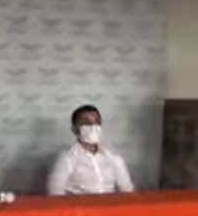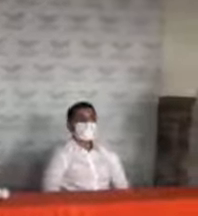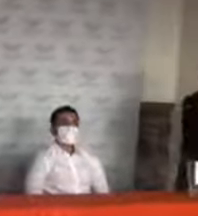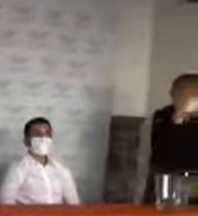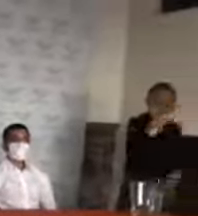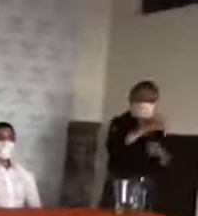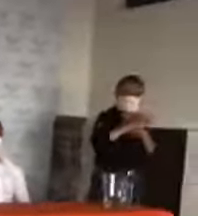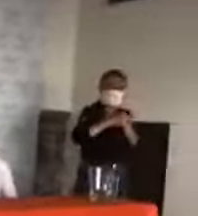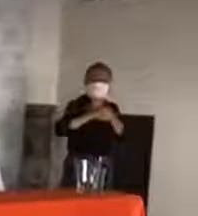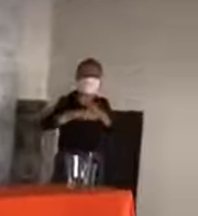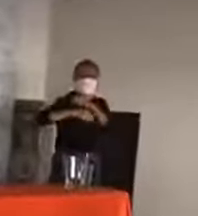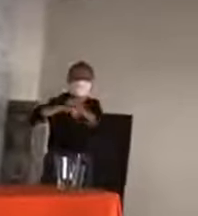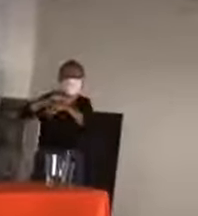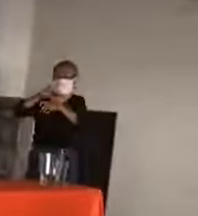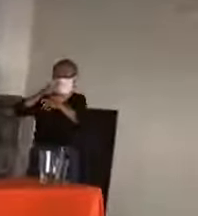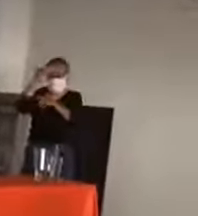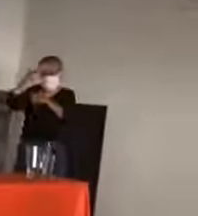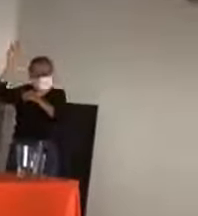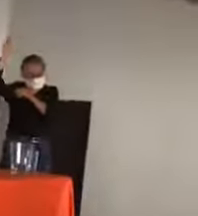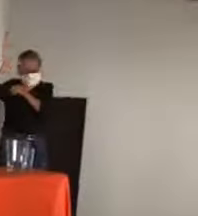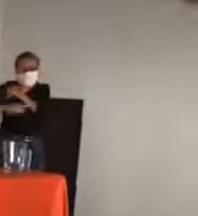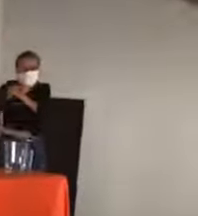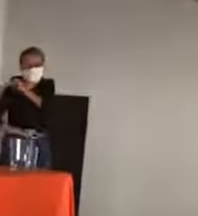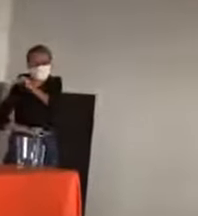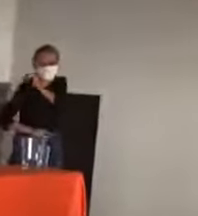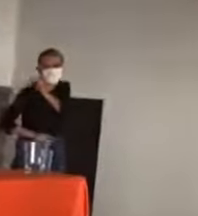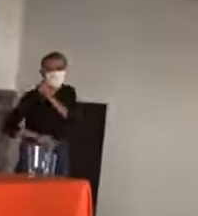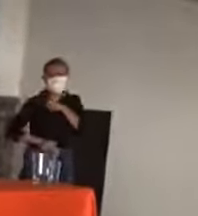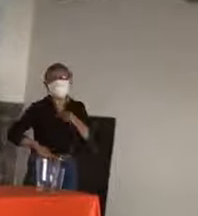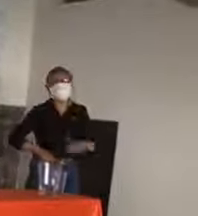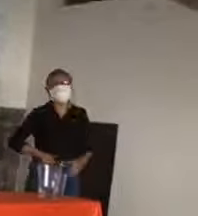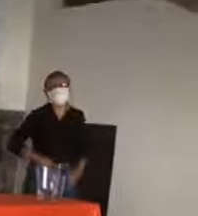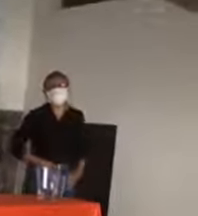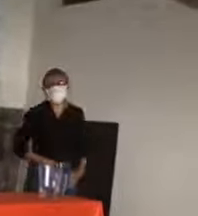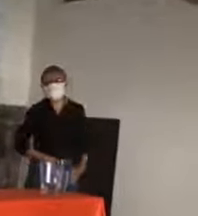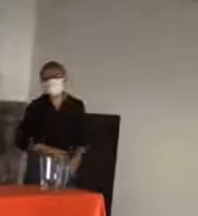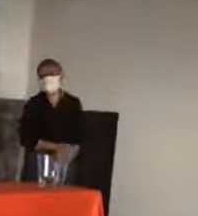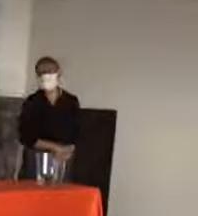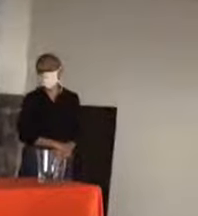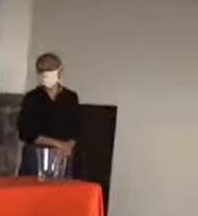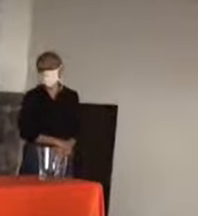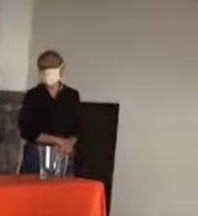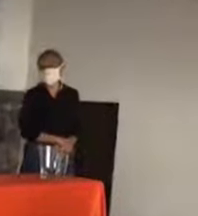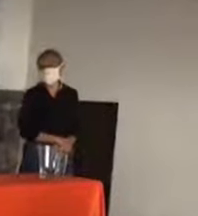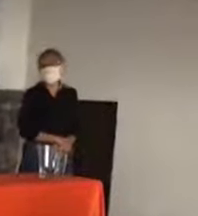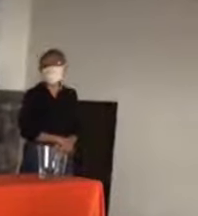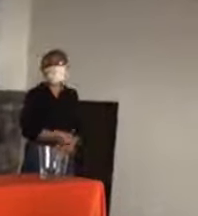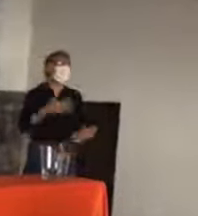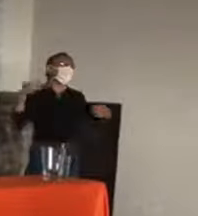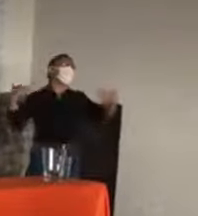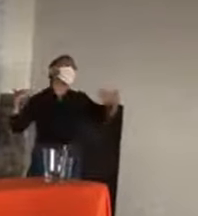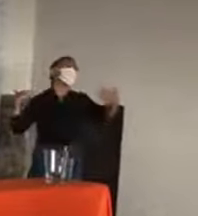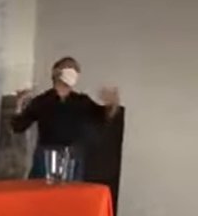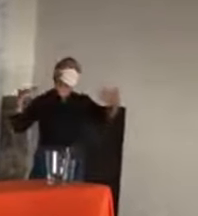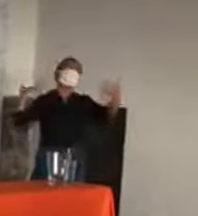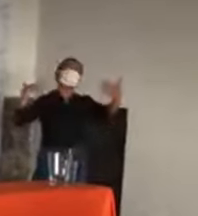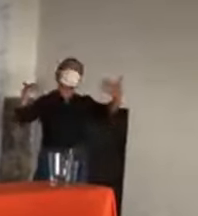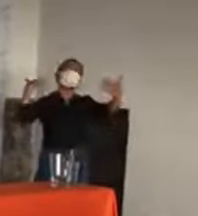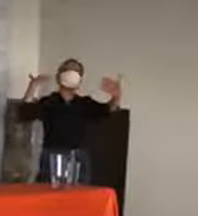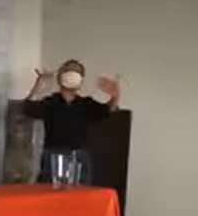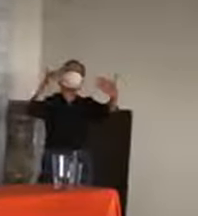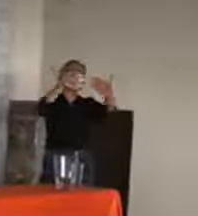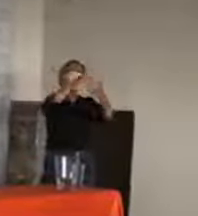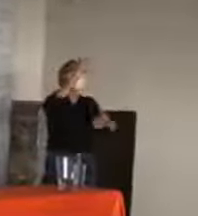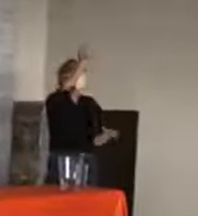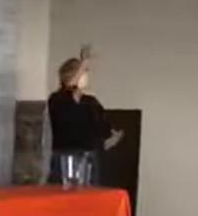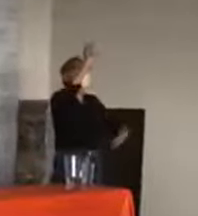Gracias, gracias. ¿Quién no la conoce? Es una mujer solidaria de larga trayectoria, desde hace más